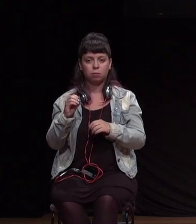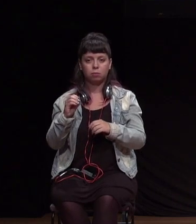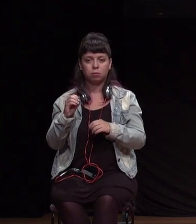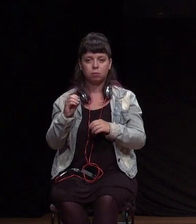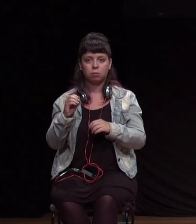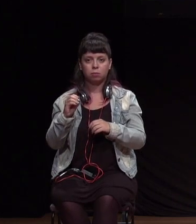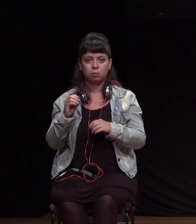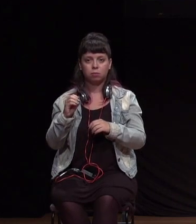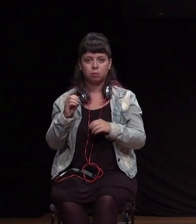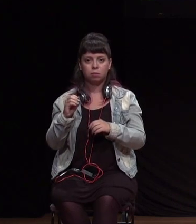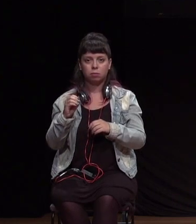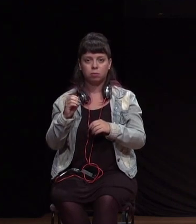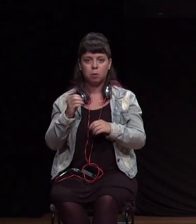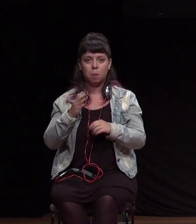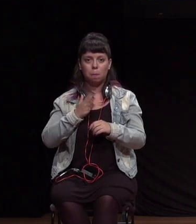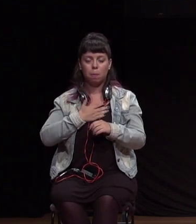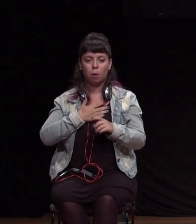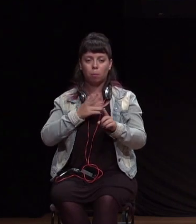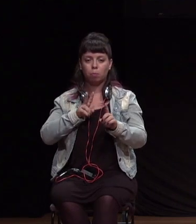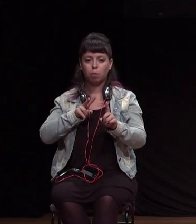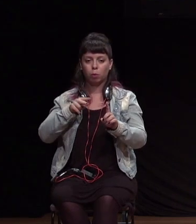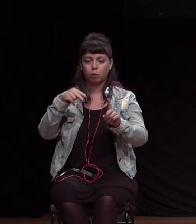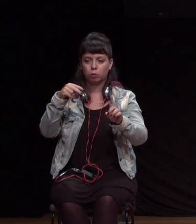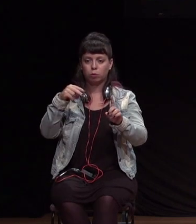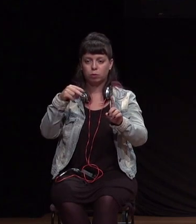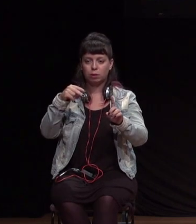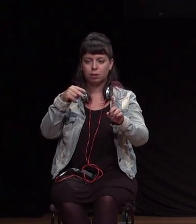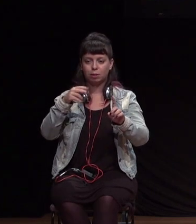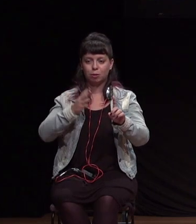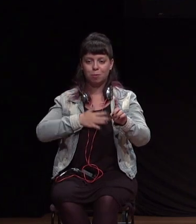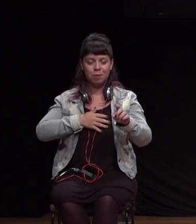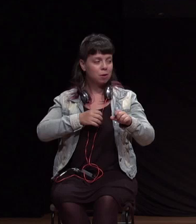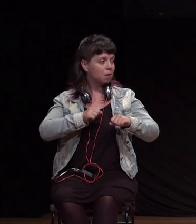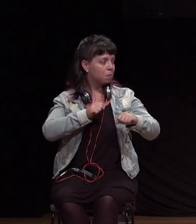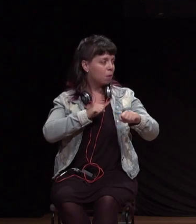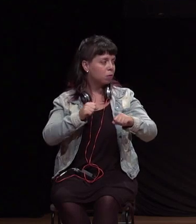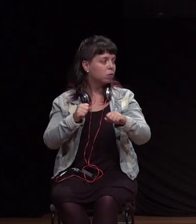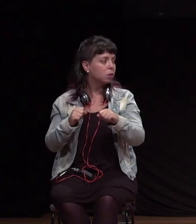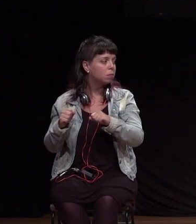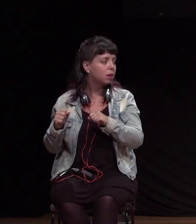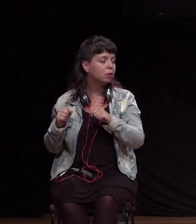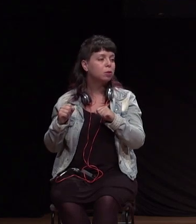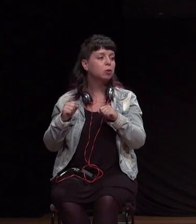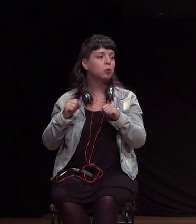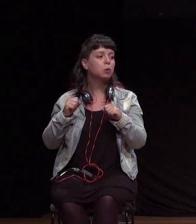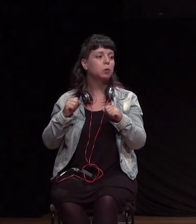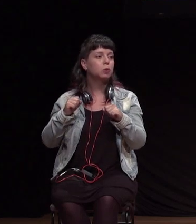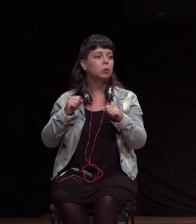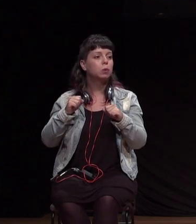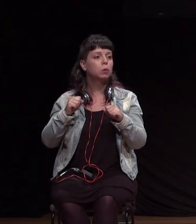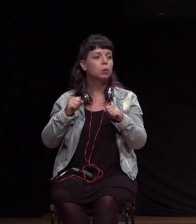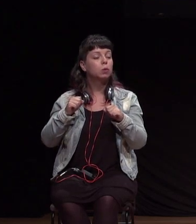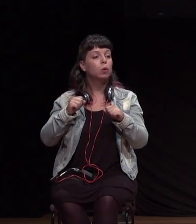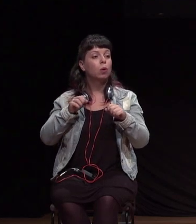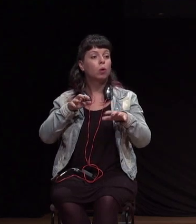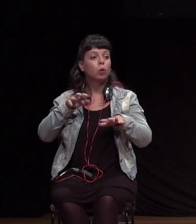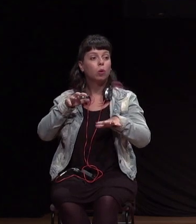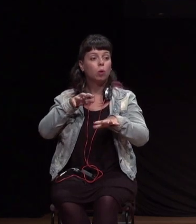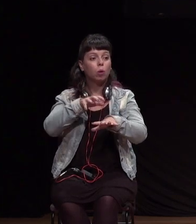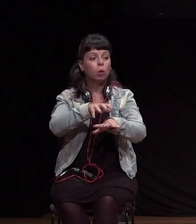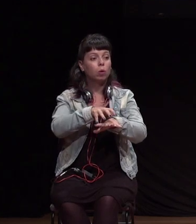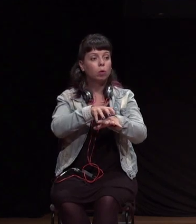ponto de vista, atualizações do mesmo movimento colonial de saque das coisas dos outros, sobre as quais eu estava falando, né?